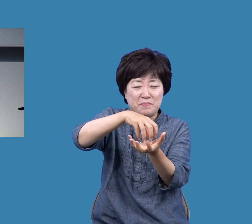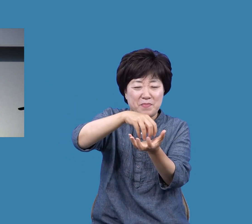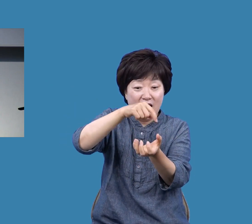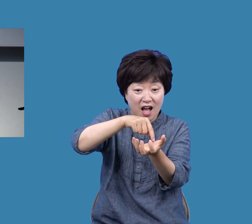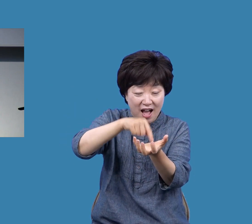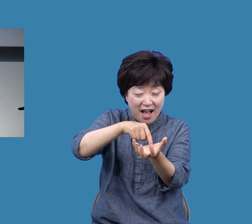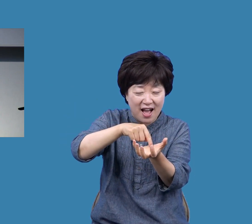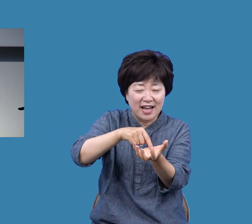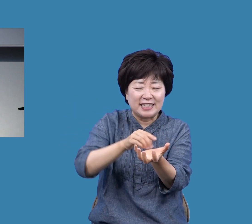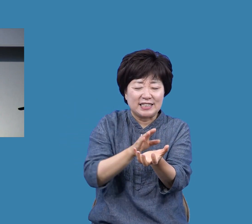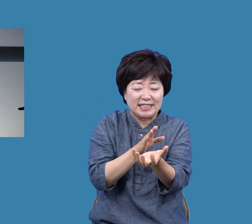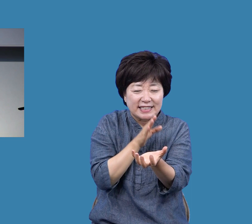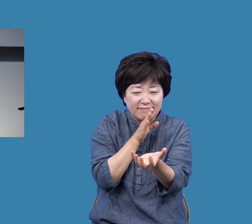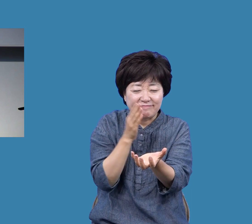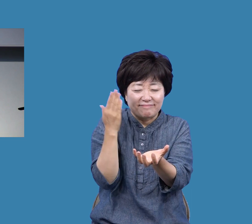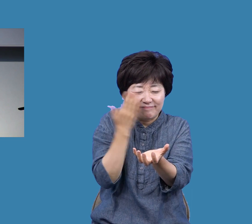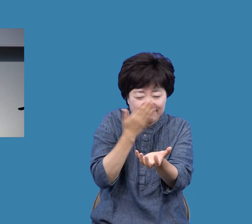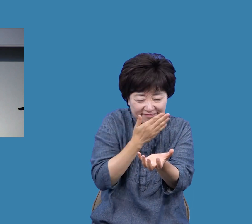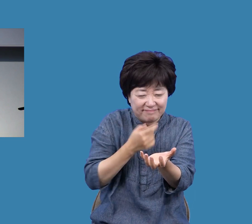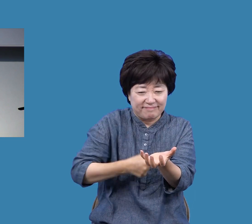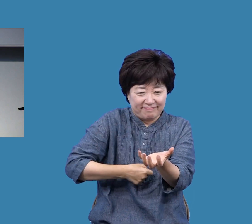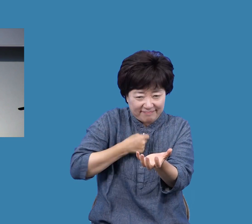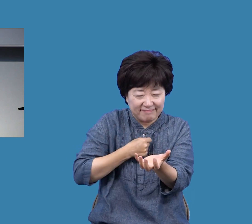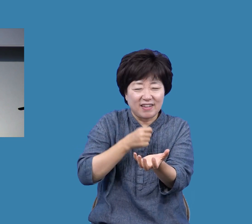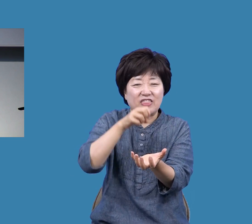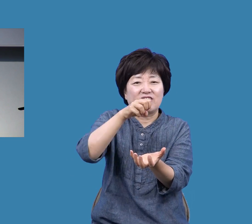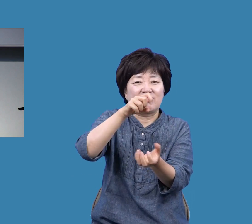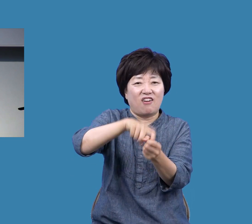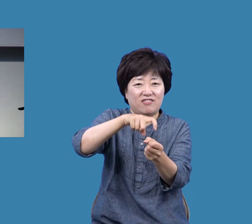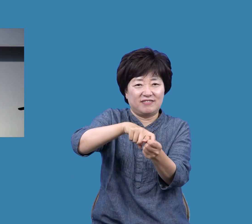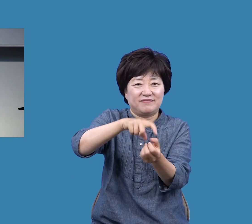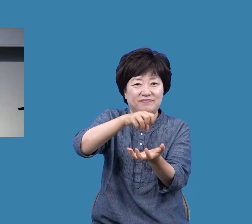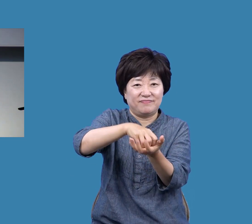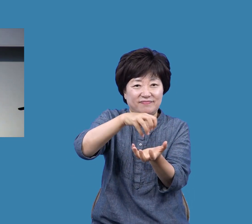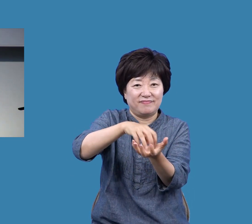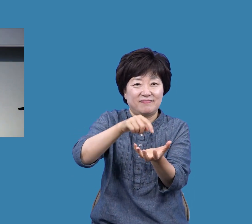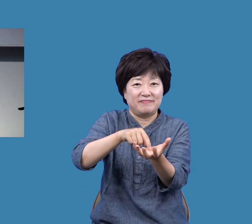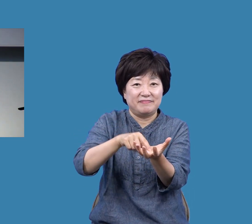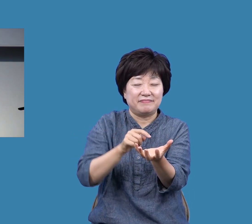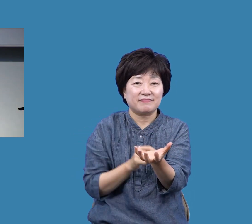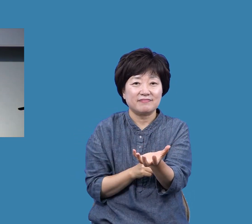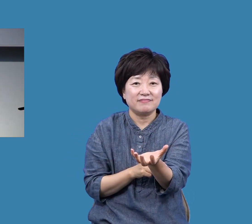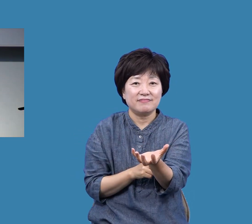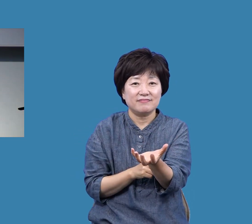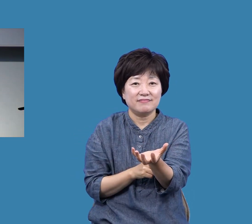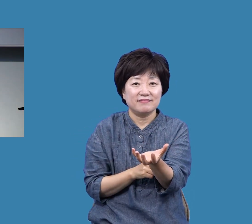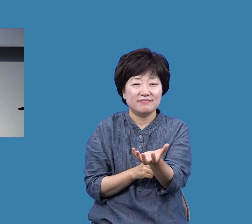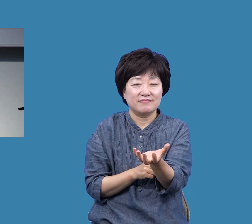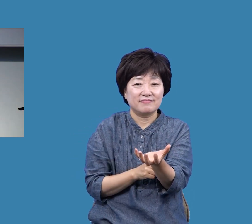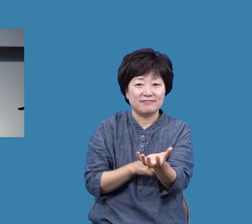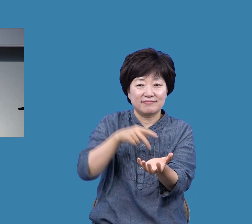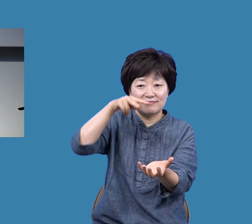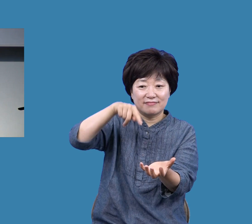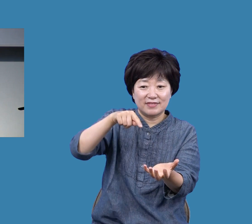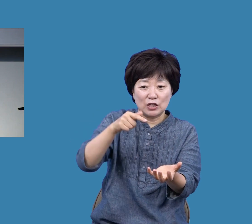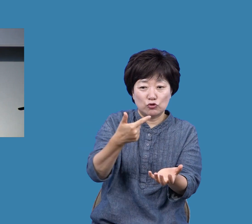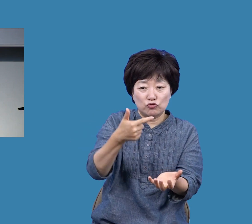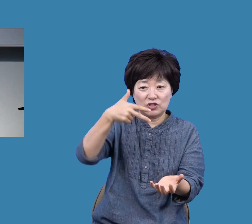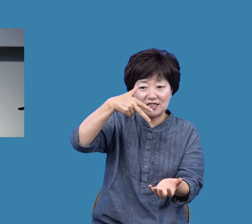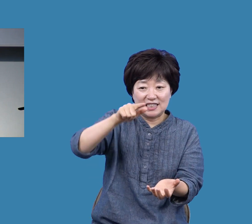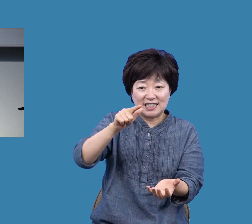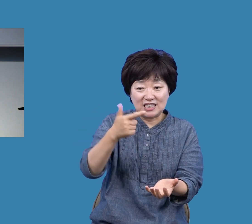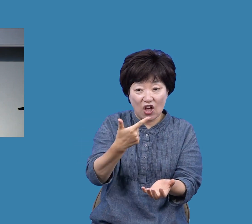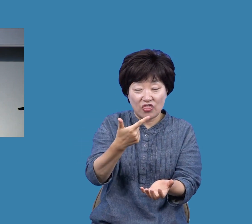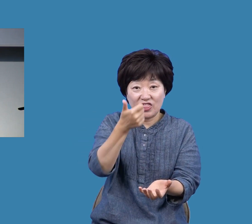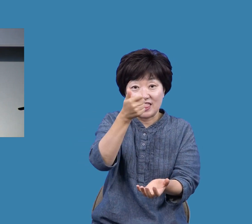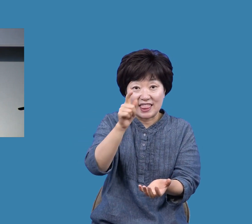순전함과 진실함의 떡이라고 부른 거예요. 그래서 이 두 가지 순전함과 진실함이 교회 안에